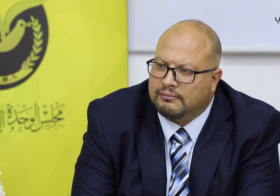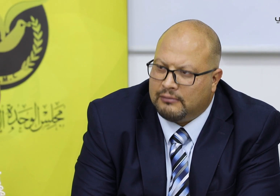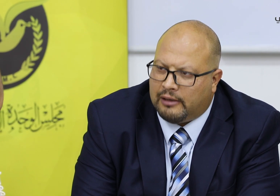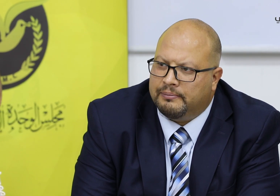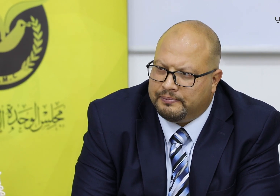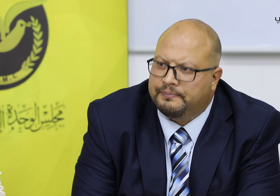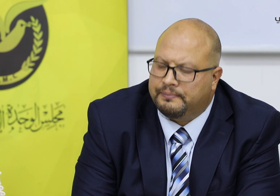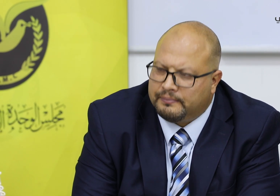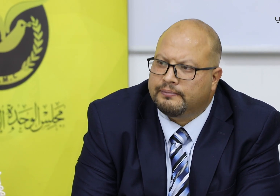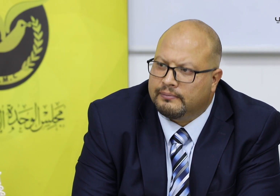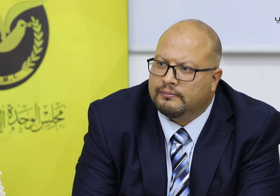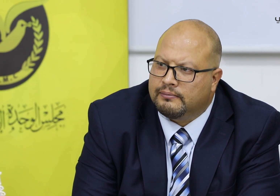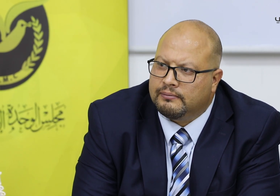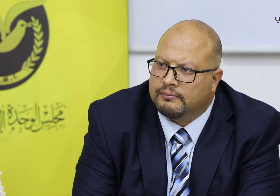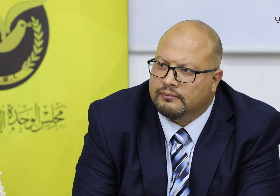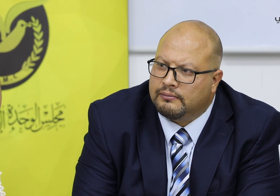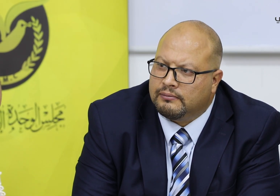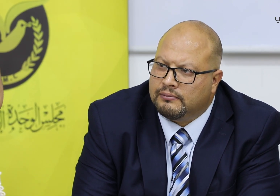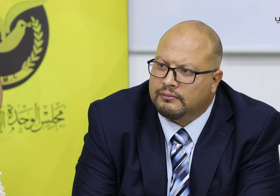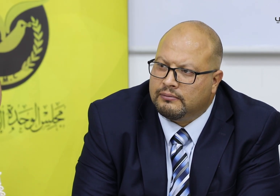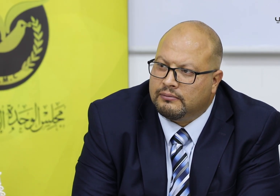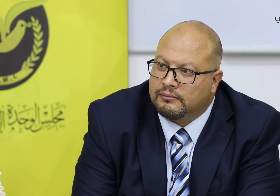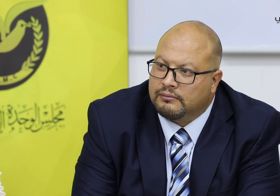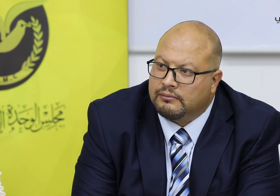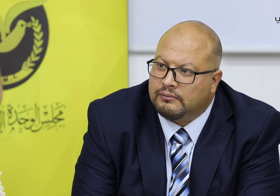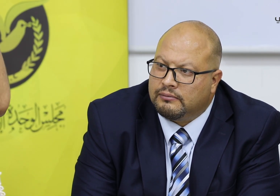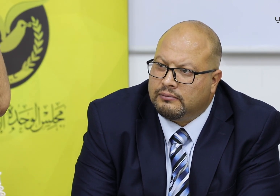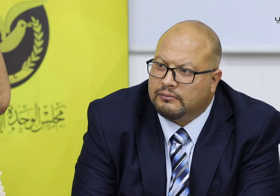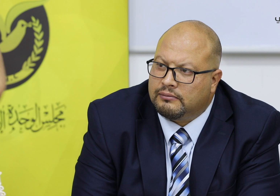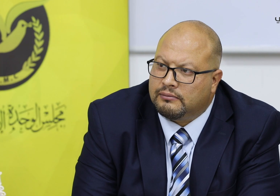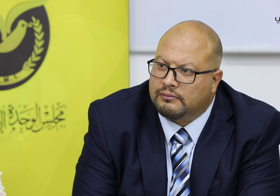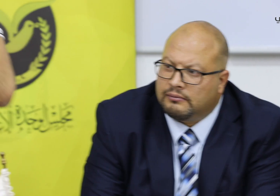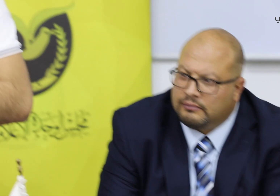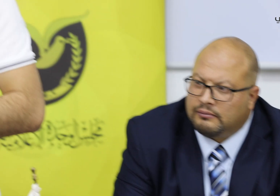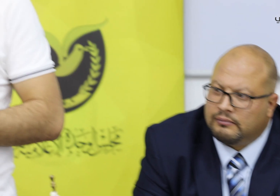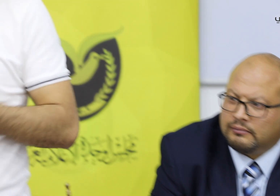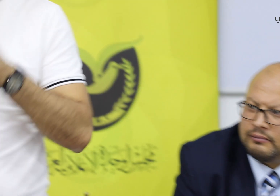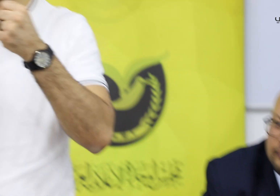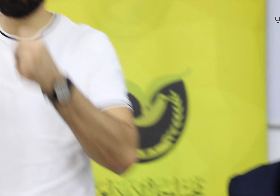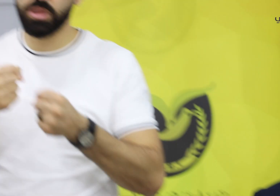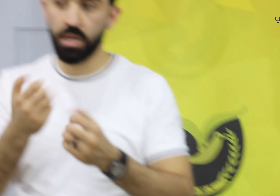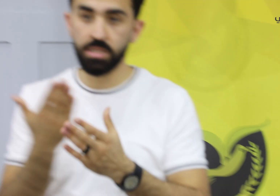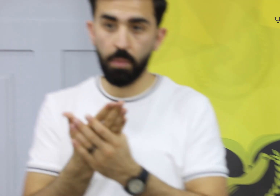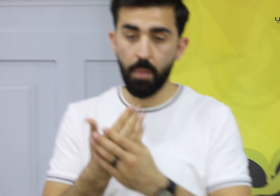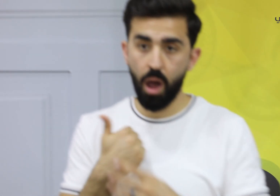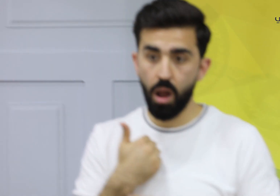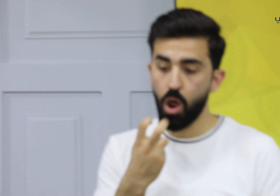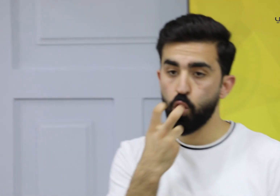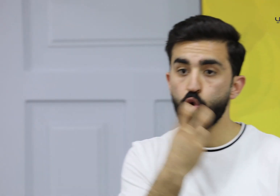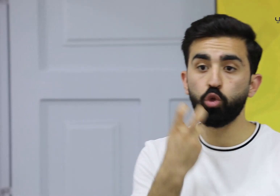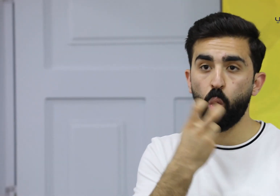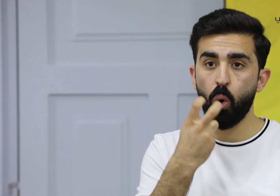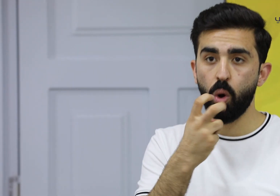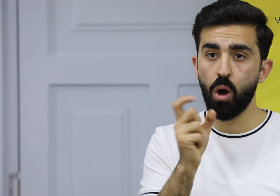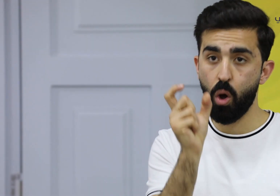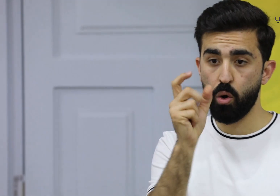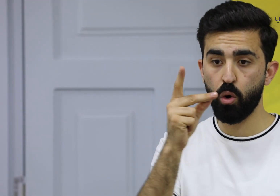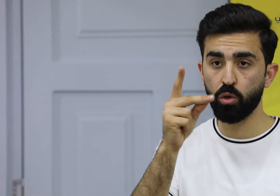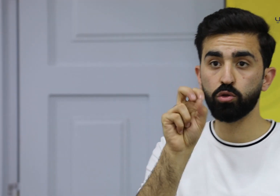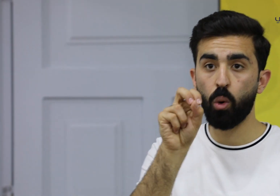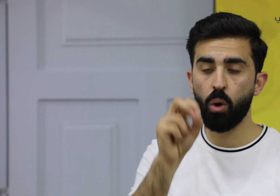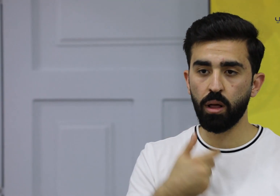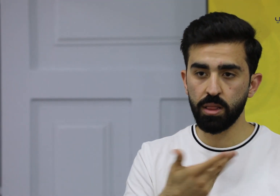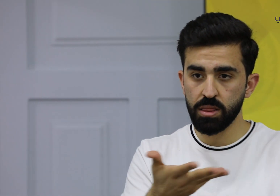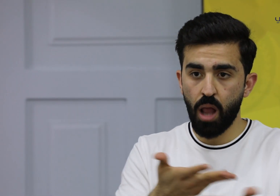البيتية أو العادية. ضروري جدا إنه يحاول يتعلم علوم نطق علشان يقدر ينطق ويقدر يتعامل